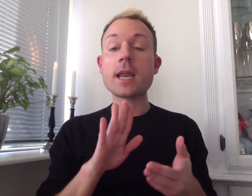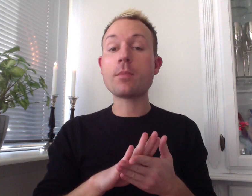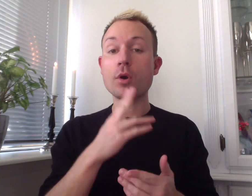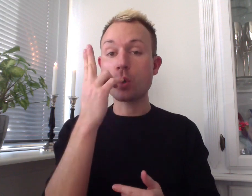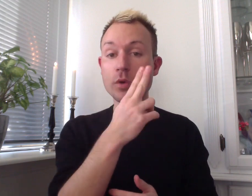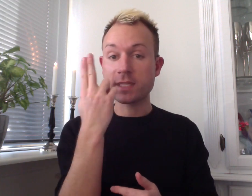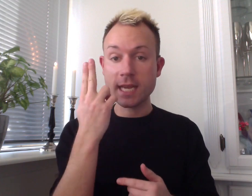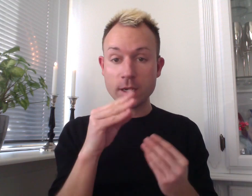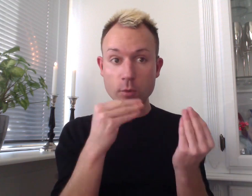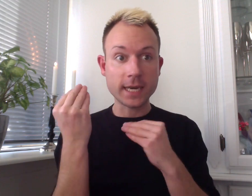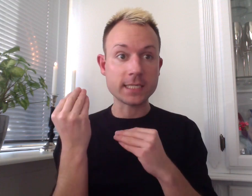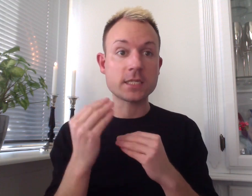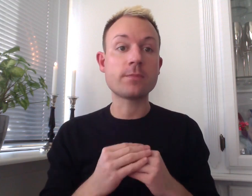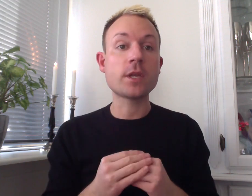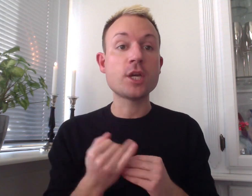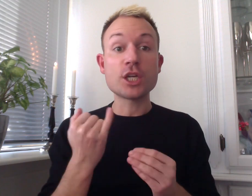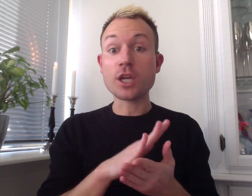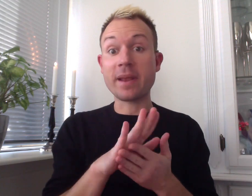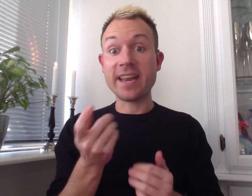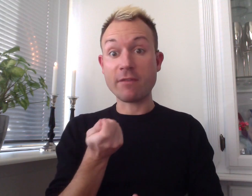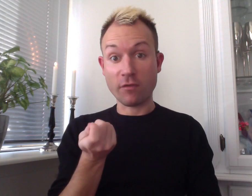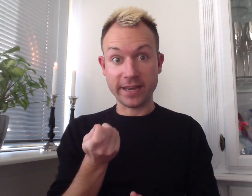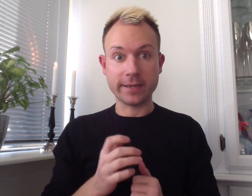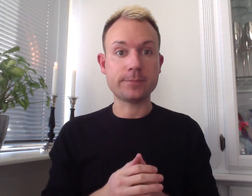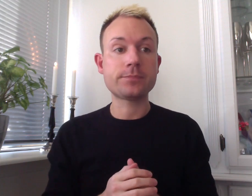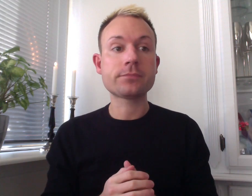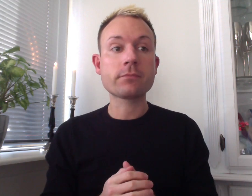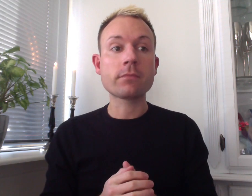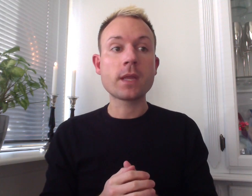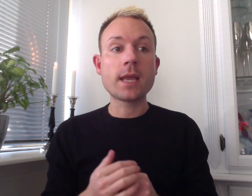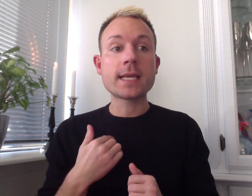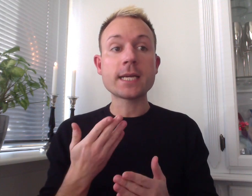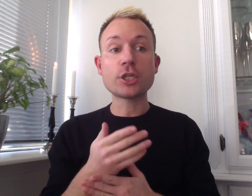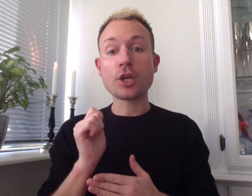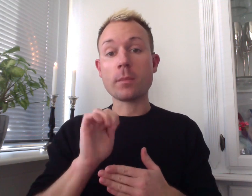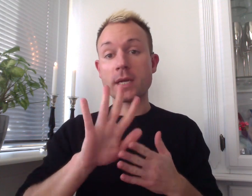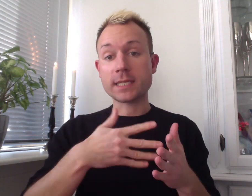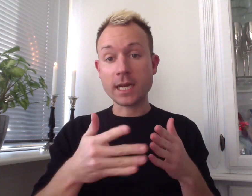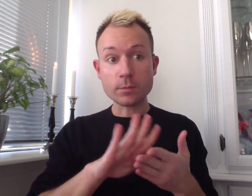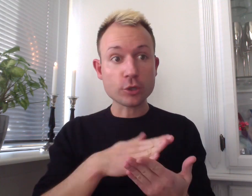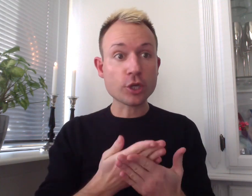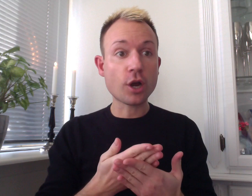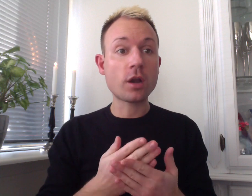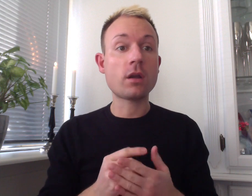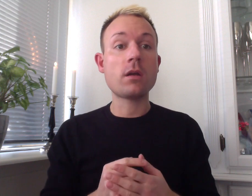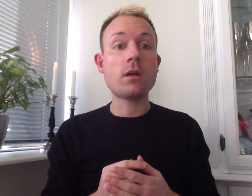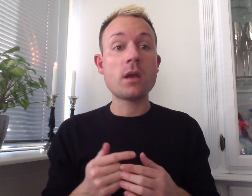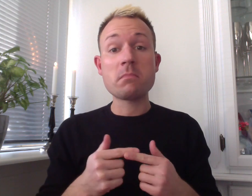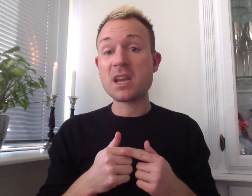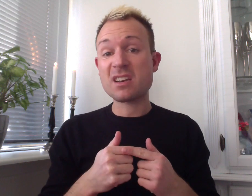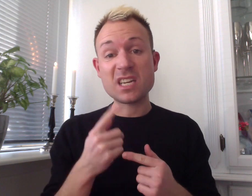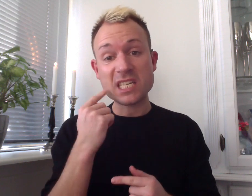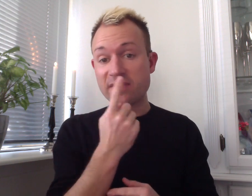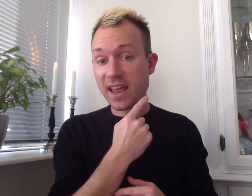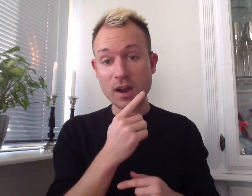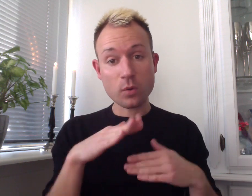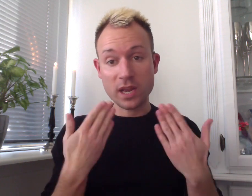på en universitetsuddannelse, som ingen havde forventet. Jeg søgte om transporttolk, men desværre kunne jeg